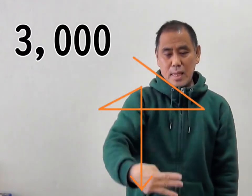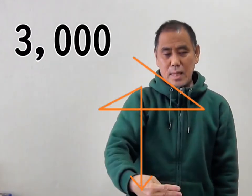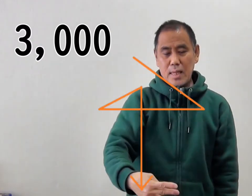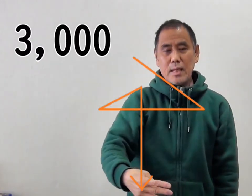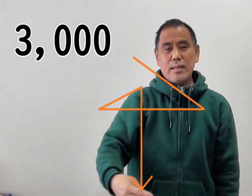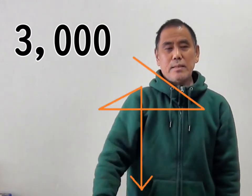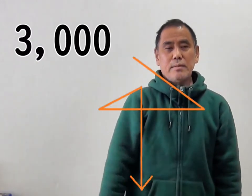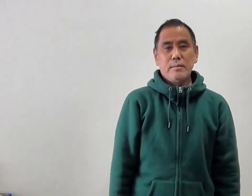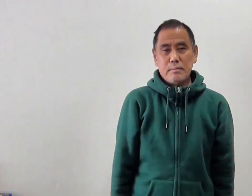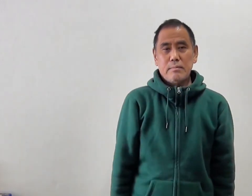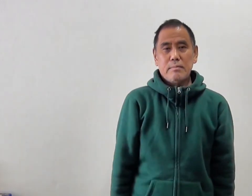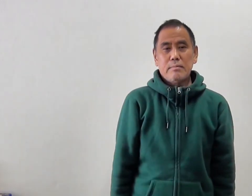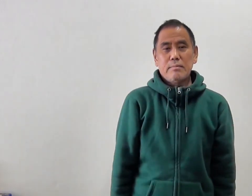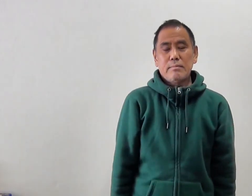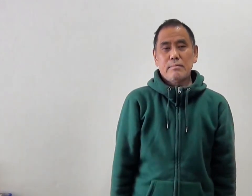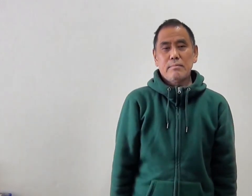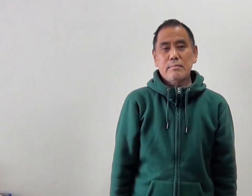三千。